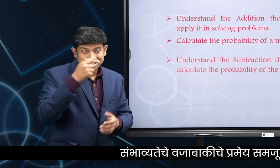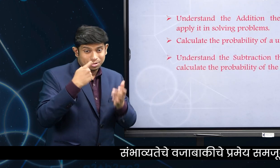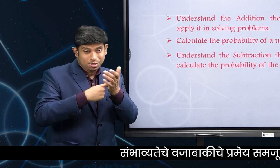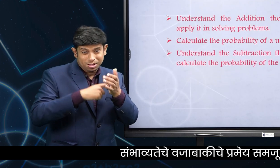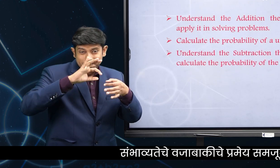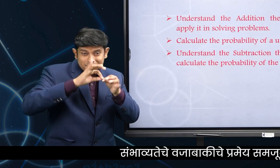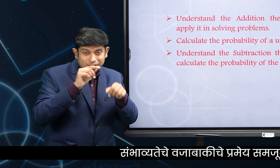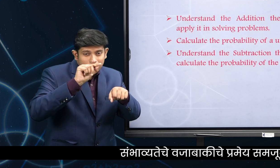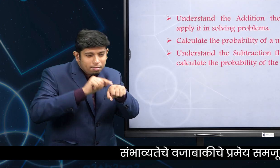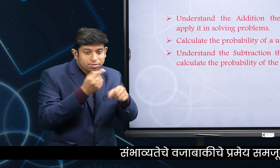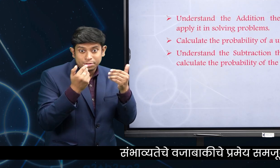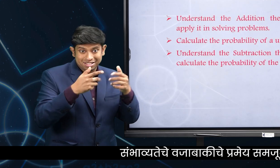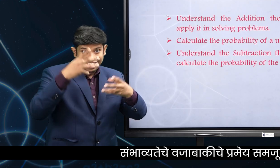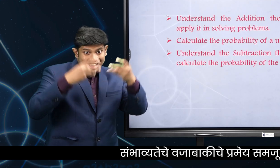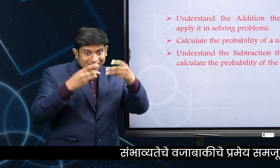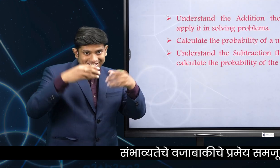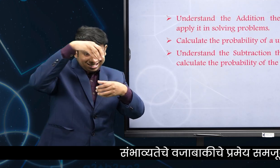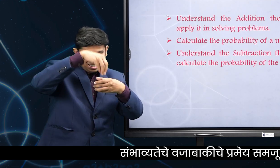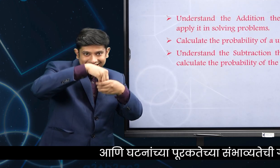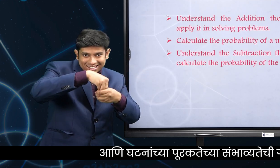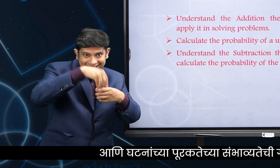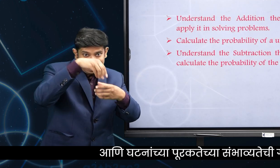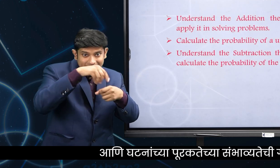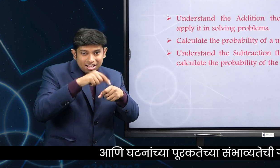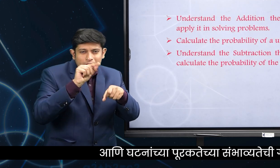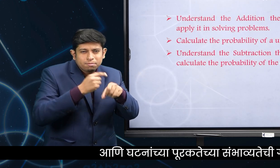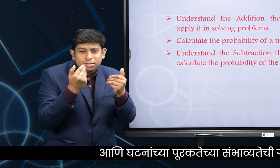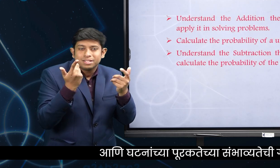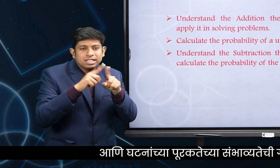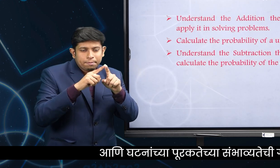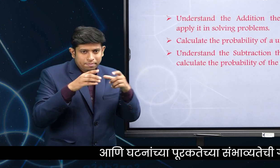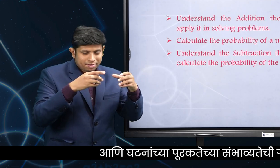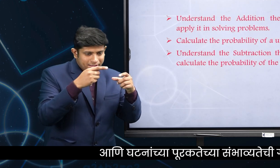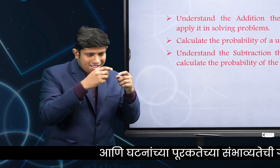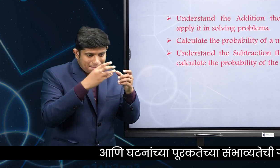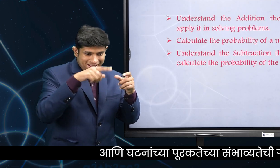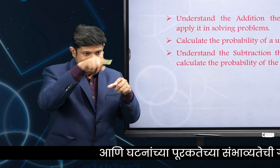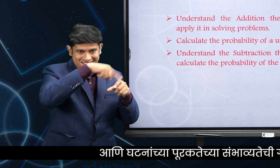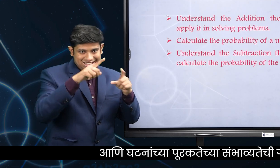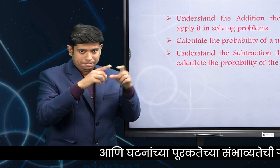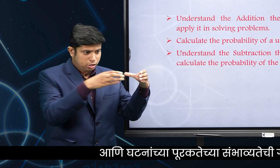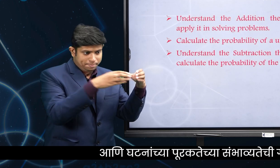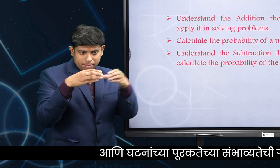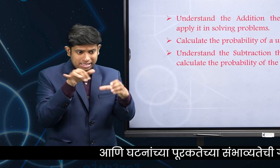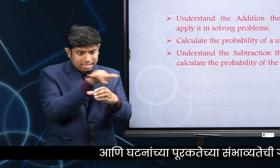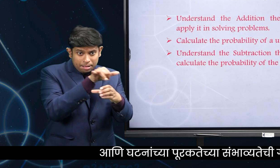संभाव्यतेचे वजाबाकीचे प्रमेय समजून घ्या आणि घटनांच्या पूरकतेच्या संभाव्यतेची गणना करा.